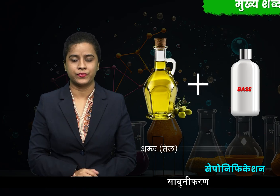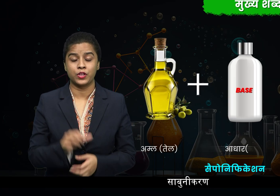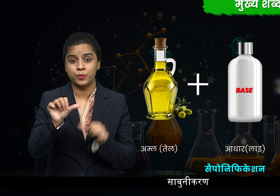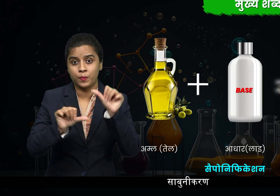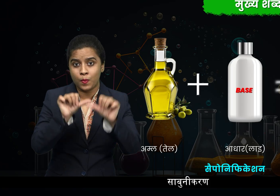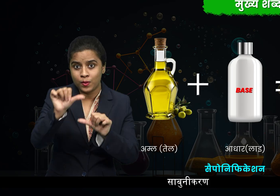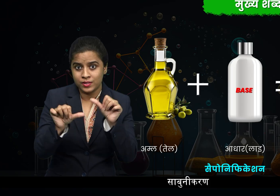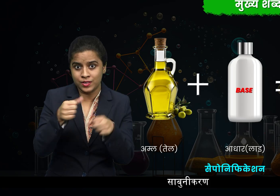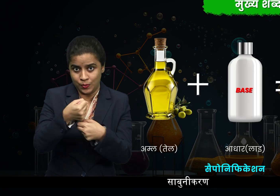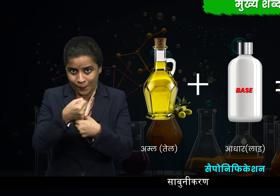साबुनीकरण,